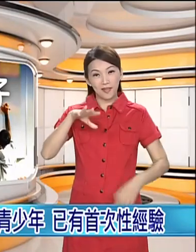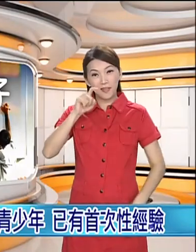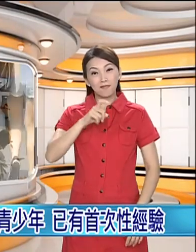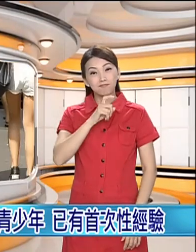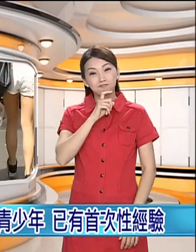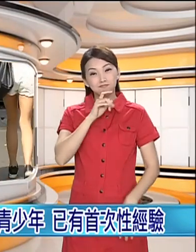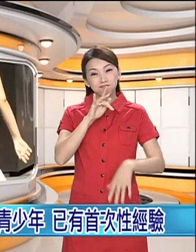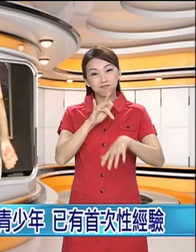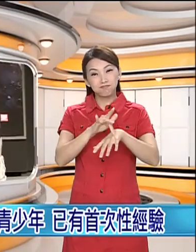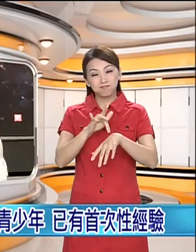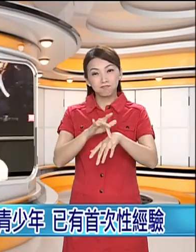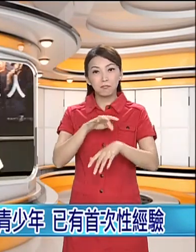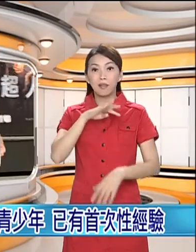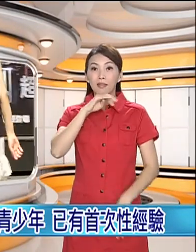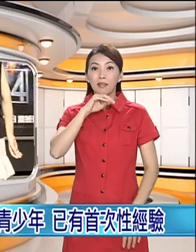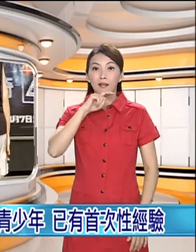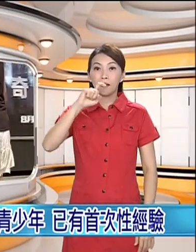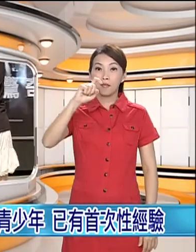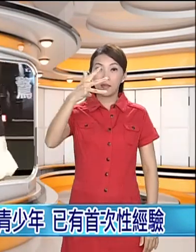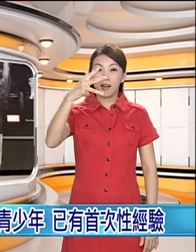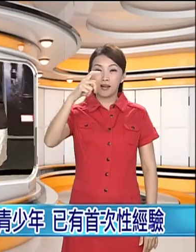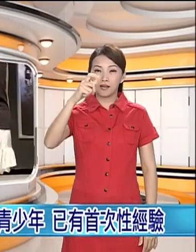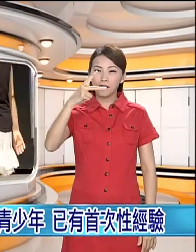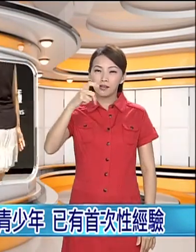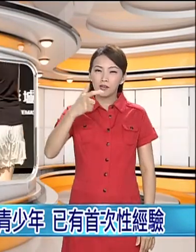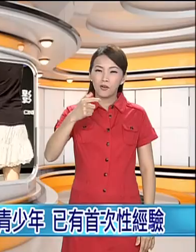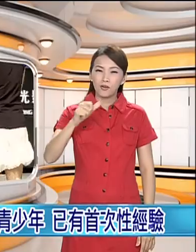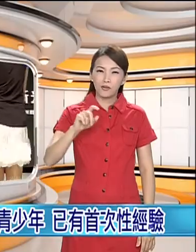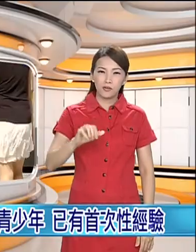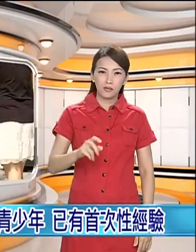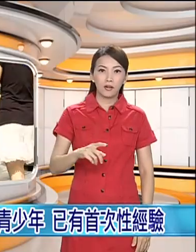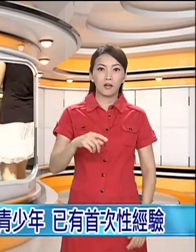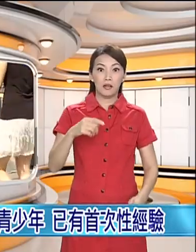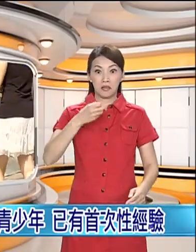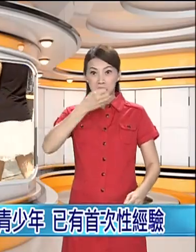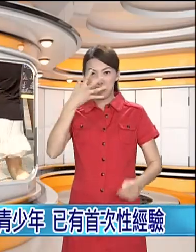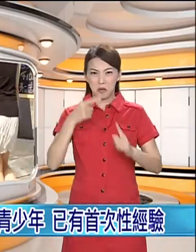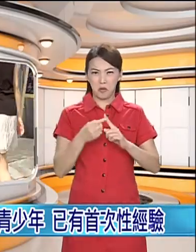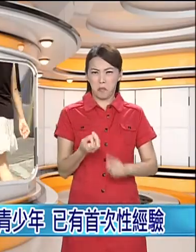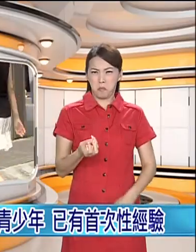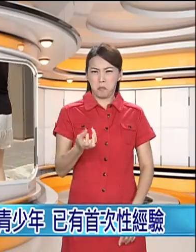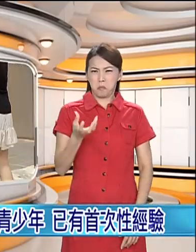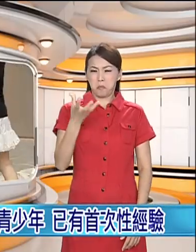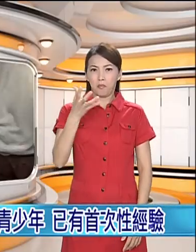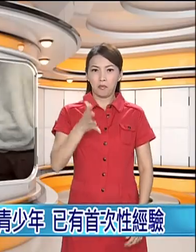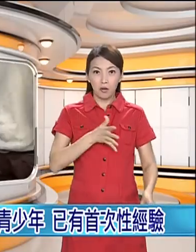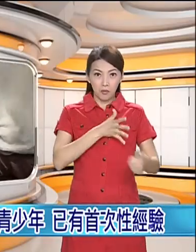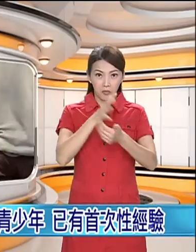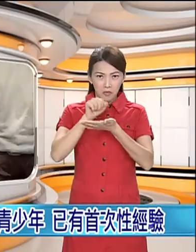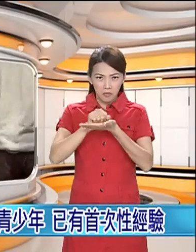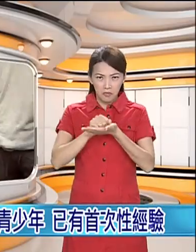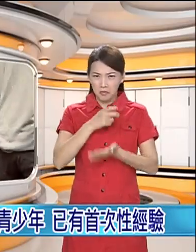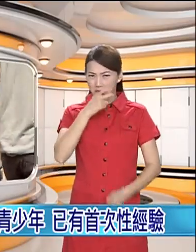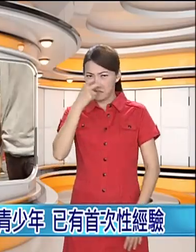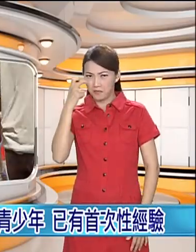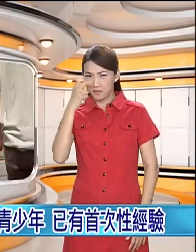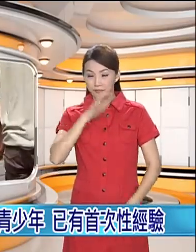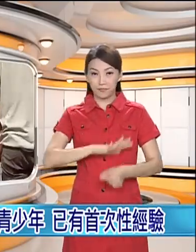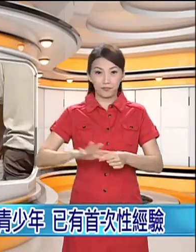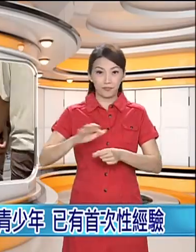行为的年龄不仅下降，而且人数越来越多。根据调查发现，全